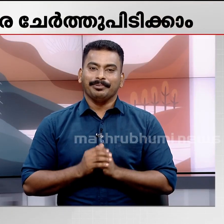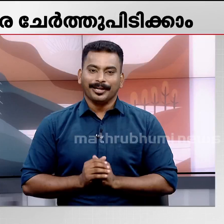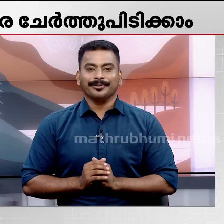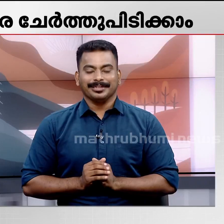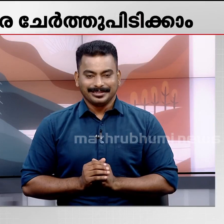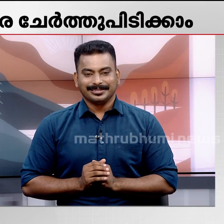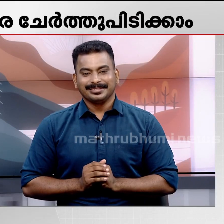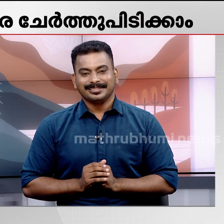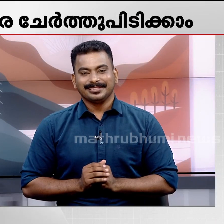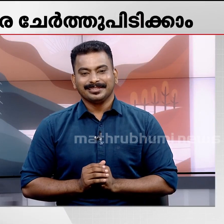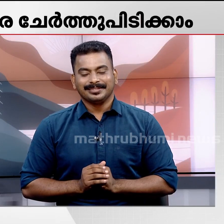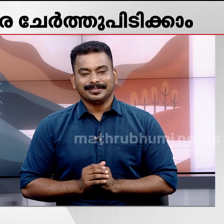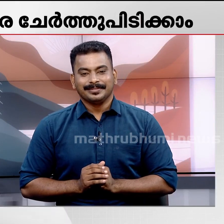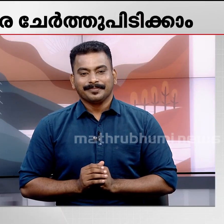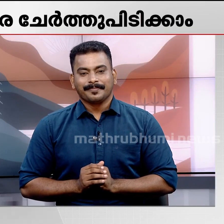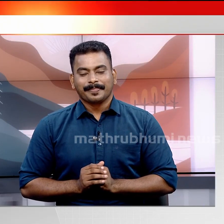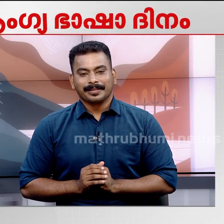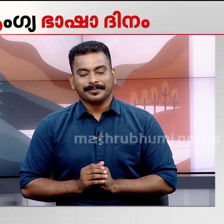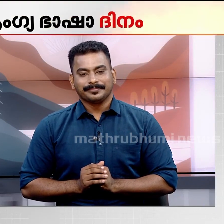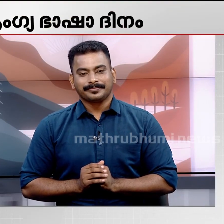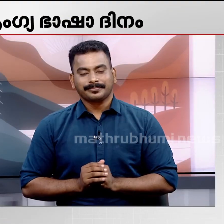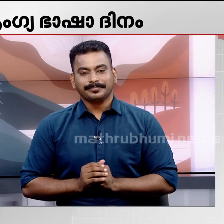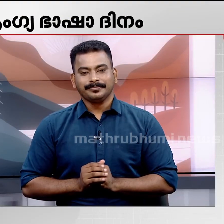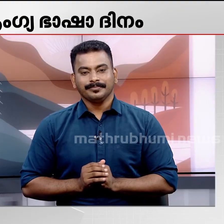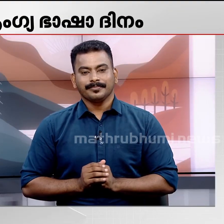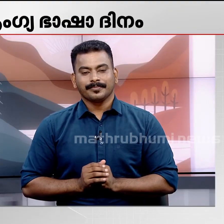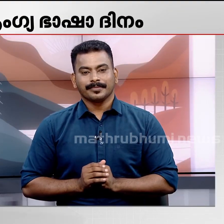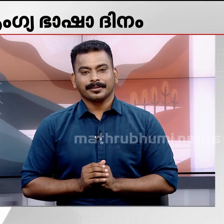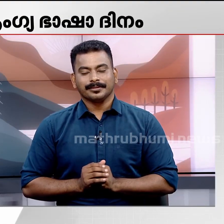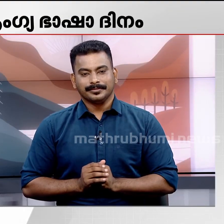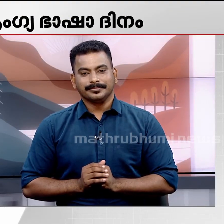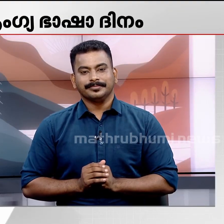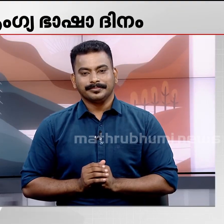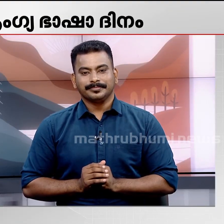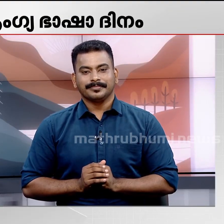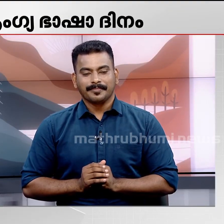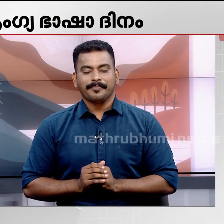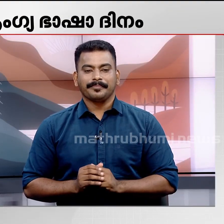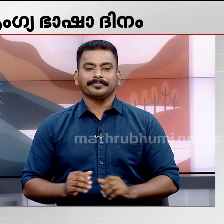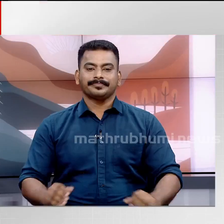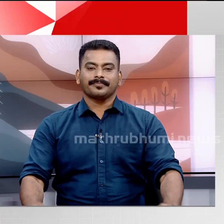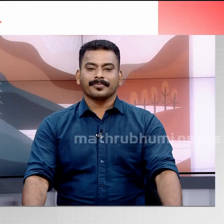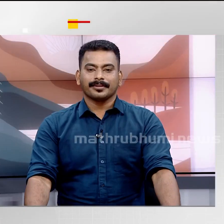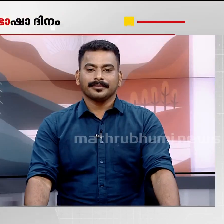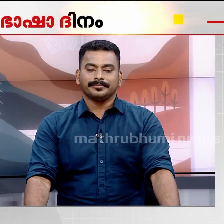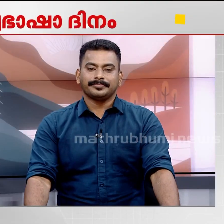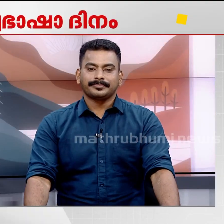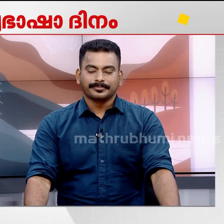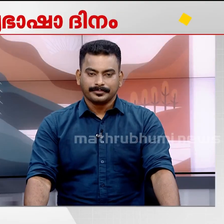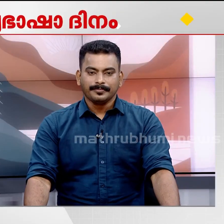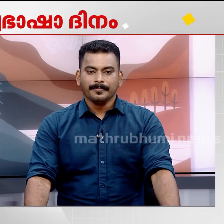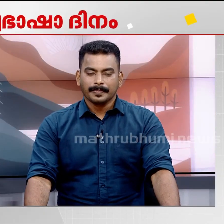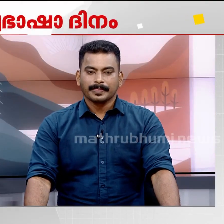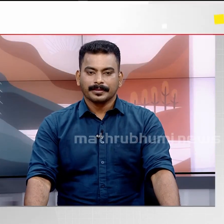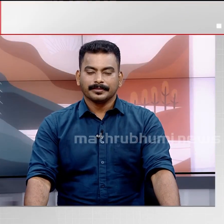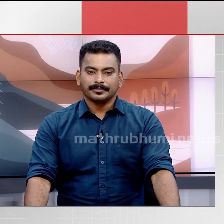വളരെ അഭിമാനമുണ്ട്. അല്ല വിനയ്, ഇപ്പോൾ കാലങ്ങൾക്ക് മുൻപാണെങ്കിൽ ദൂരദർശനിൽ മാത്രമാണ് നമ്മൾ ആംഗ്യഭാഷയിലുള്ള വാർത്താവതരണം കണ്ടിരുന്നത്. പക്ഷേ